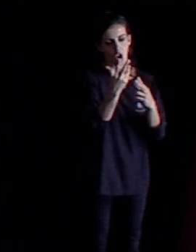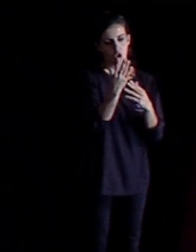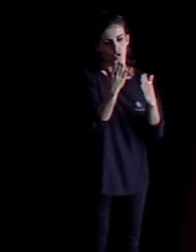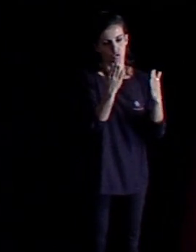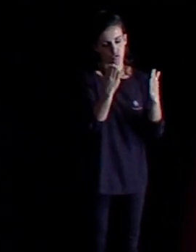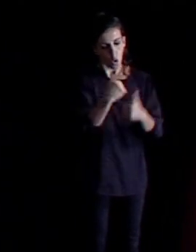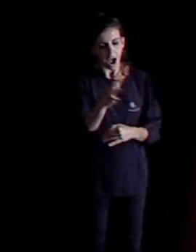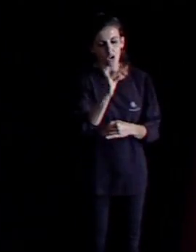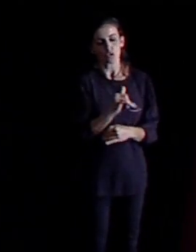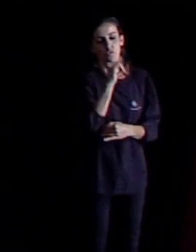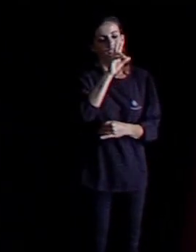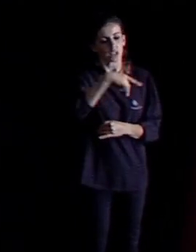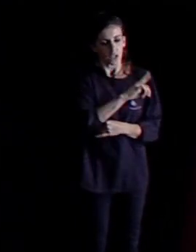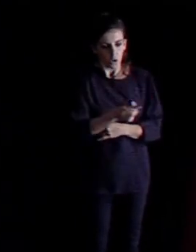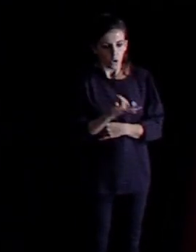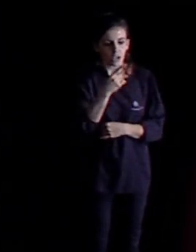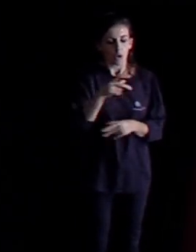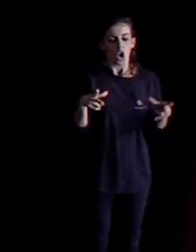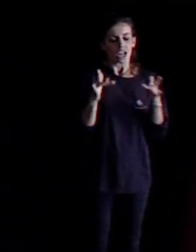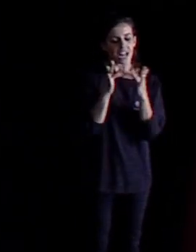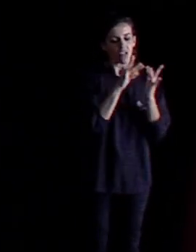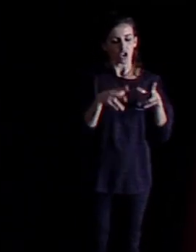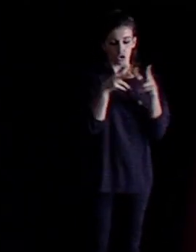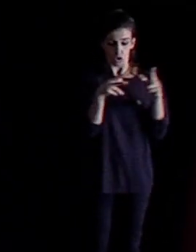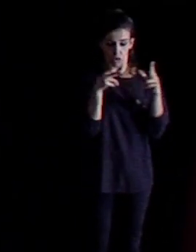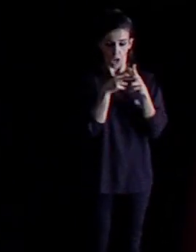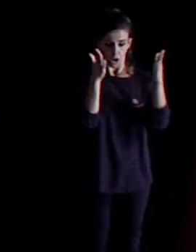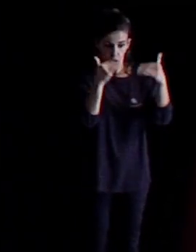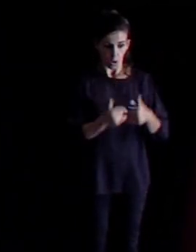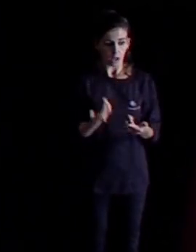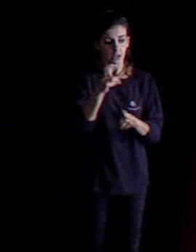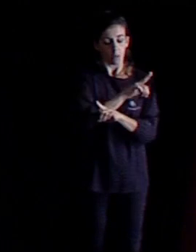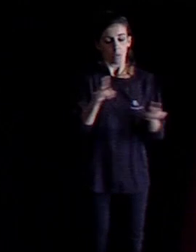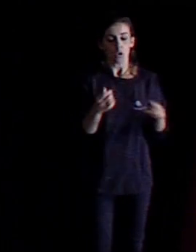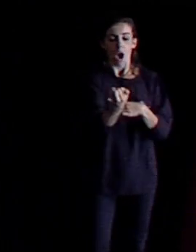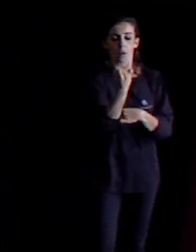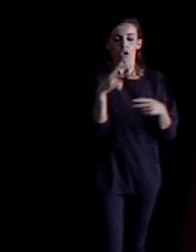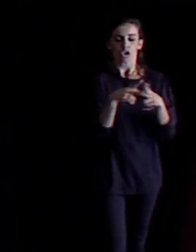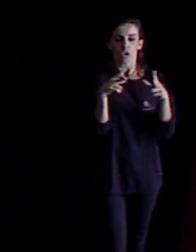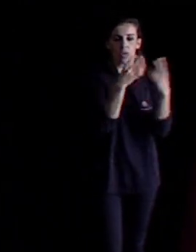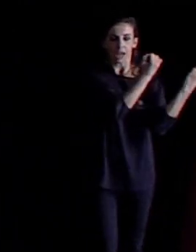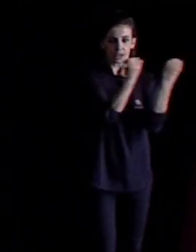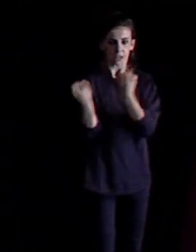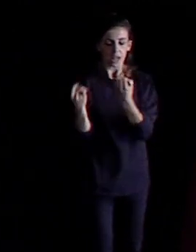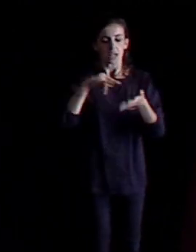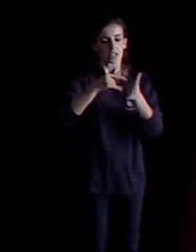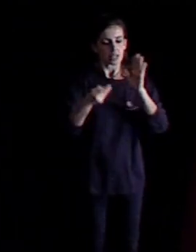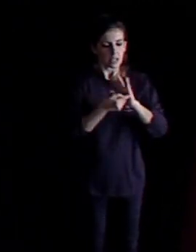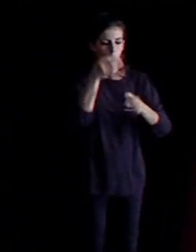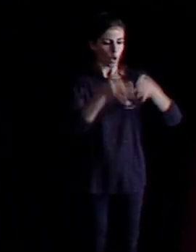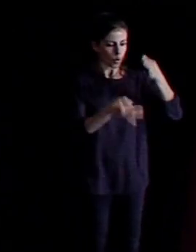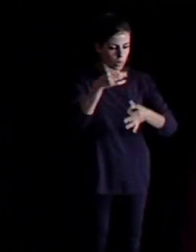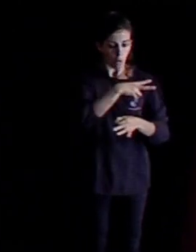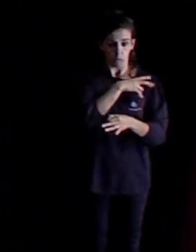escasa implicación en relaciones sociales, influencia del apoyo social institucional, sistema judicial, policía, como decía